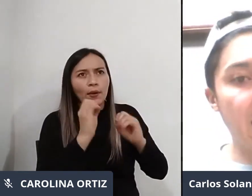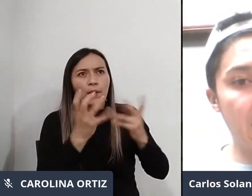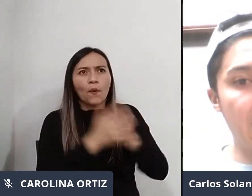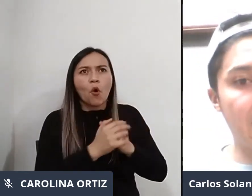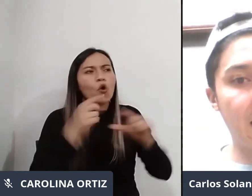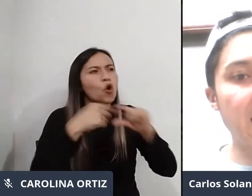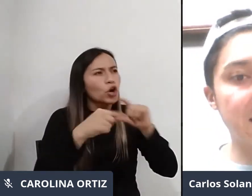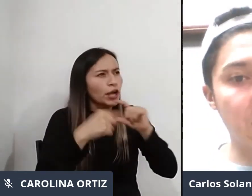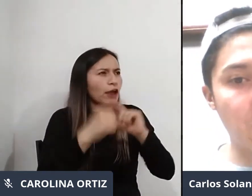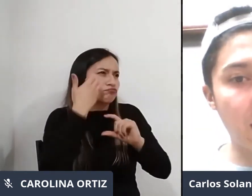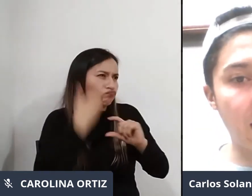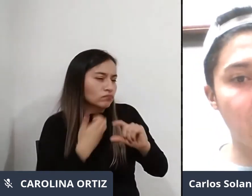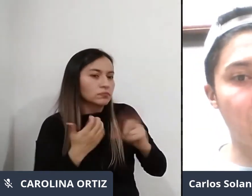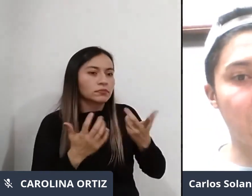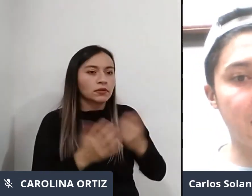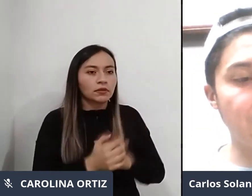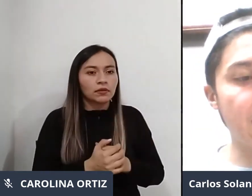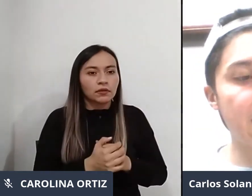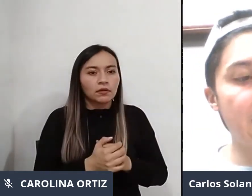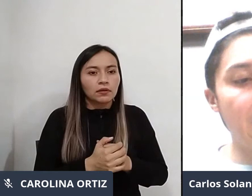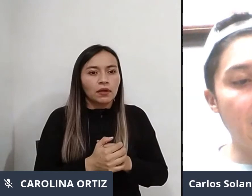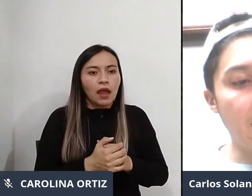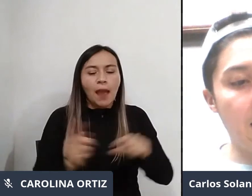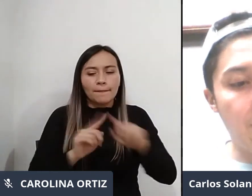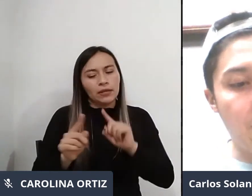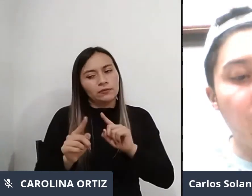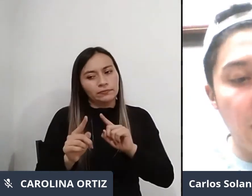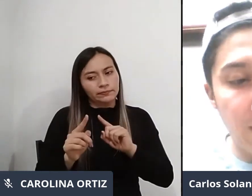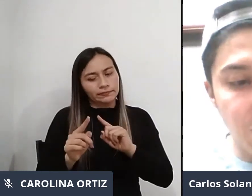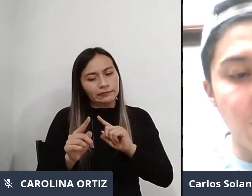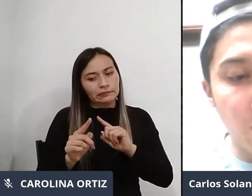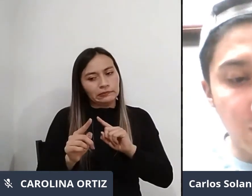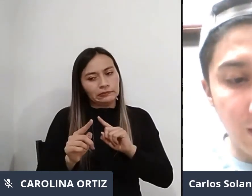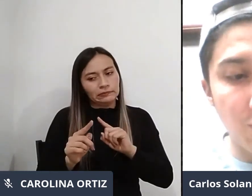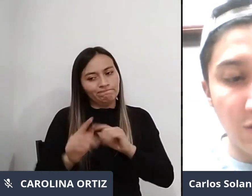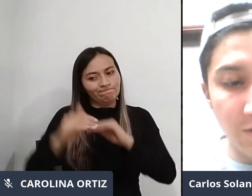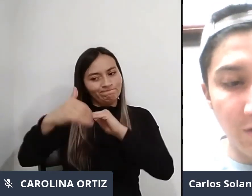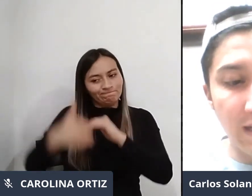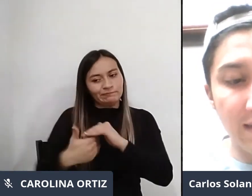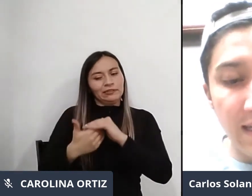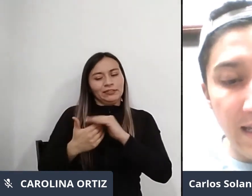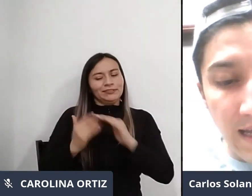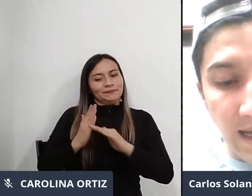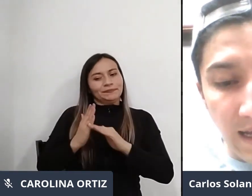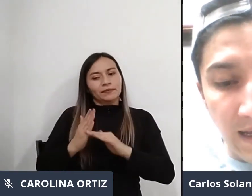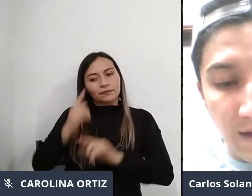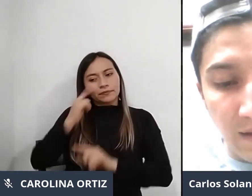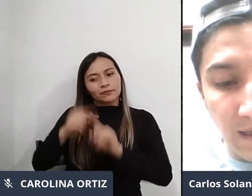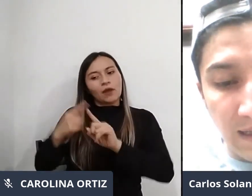el poder tener acceso a nosotros también, por prevención, por salud, por seguridad,